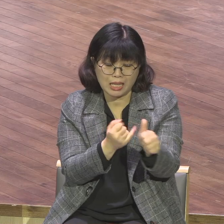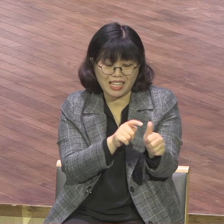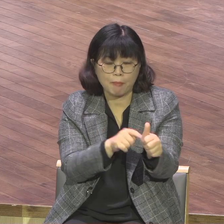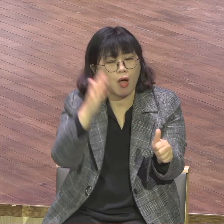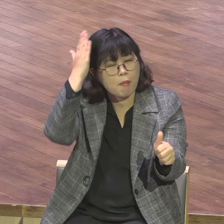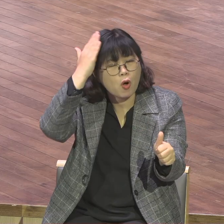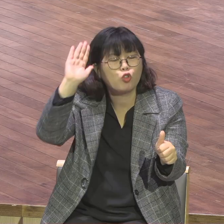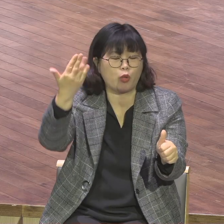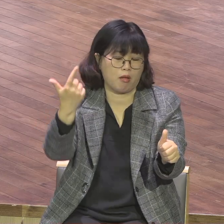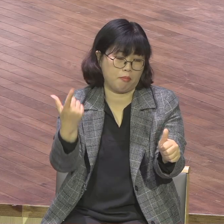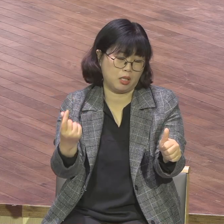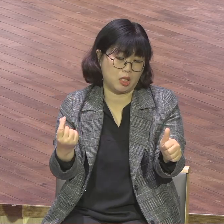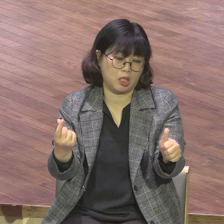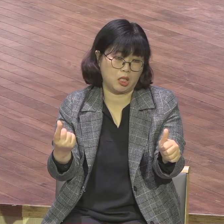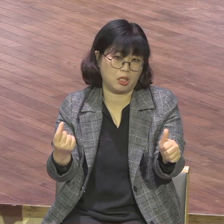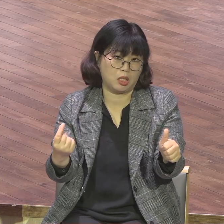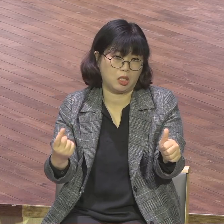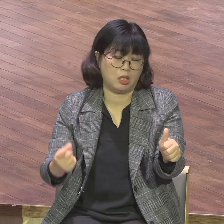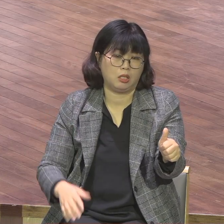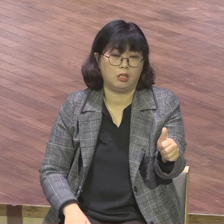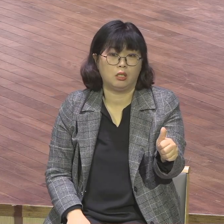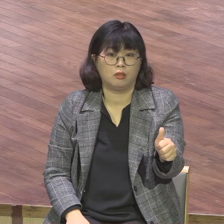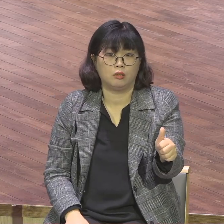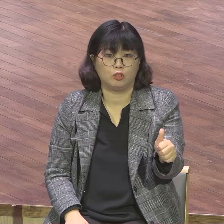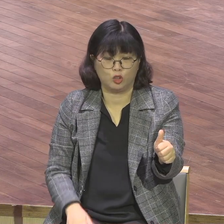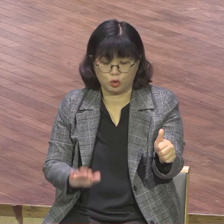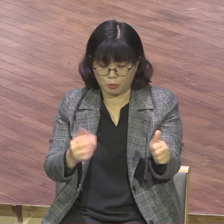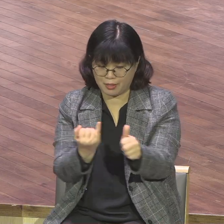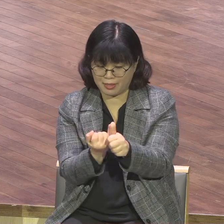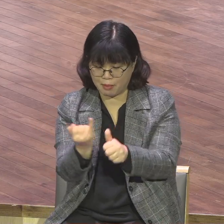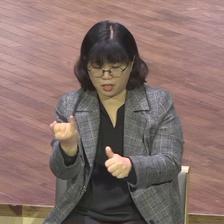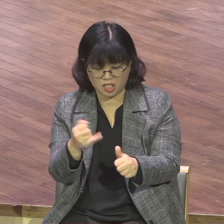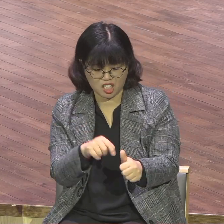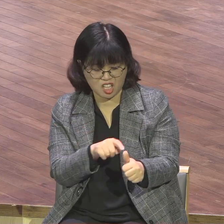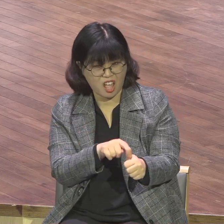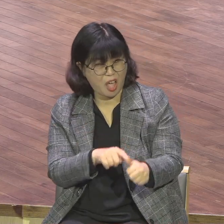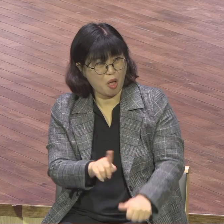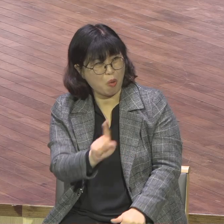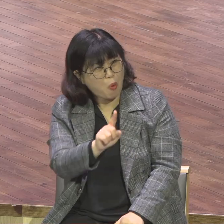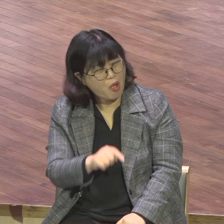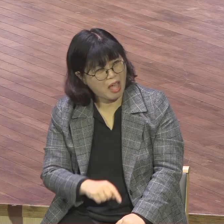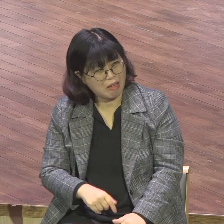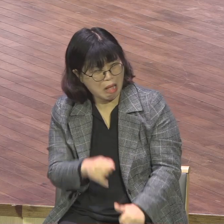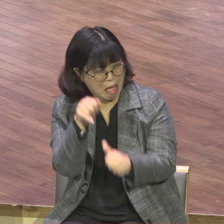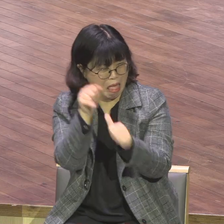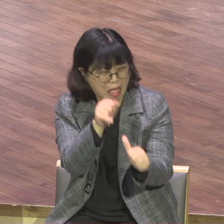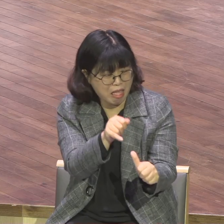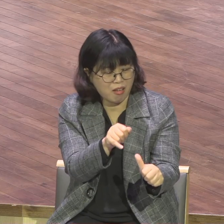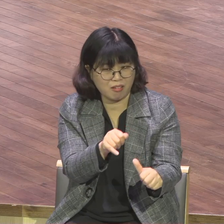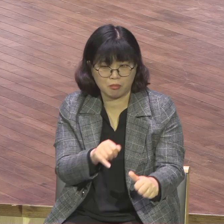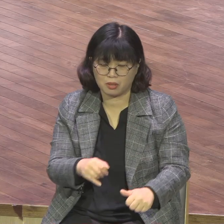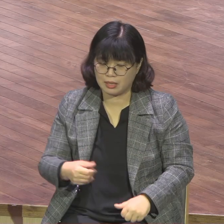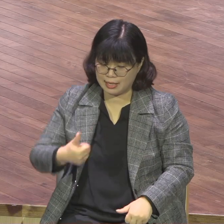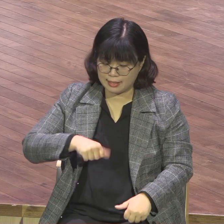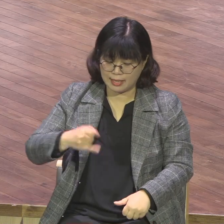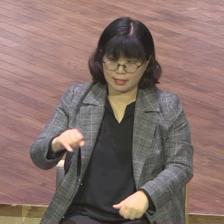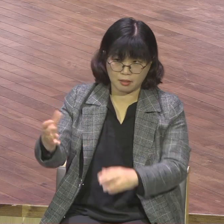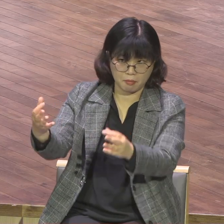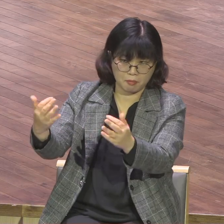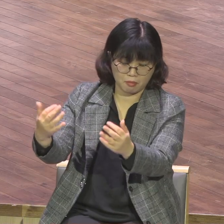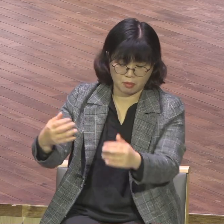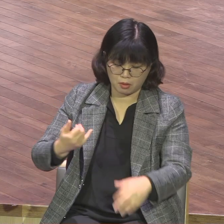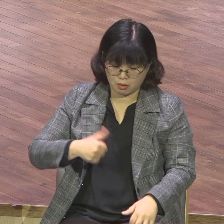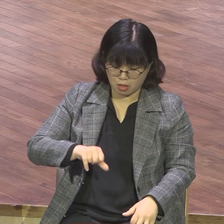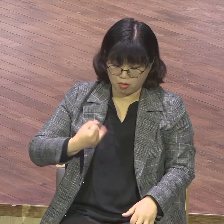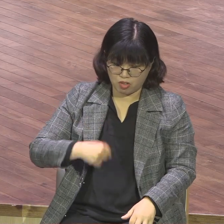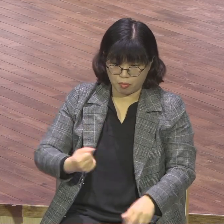책임이다. 그 말이에요. 남편의 권위를 자꾸 깎아내리고 자식들 앞에서 남편 흉이나 보고